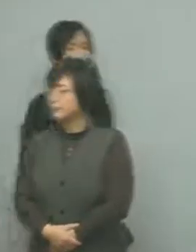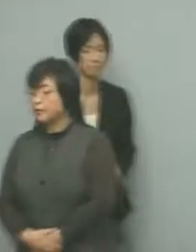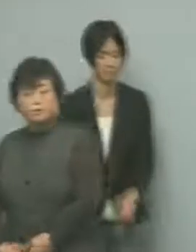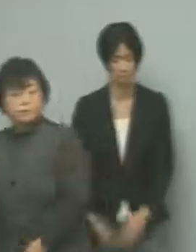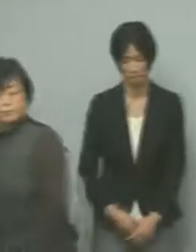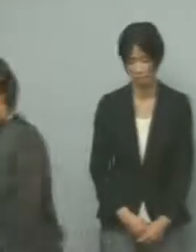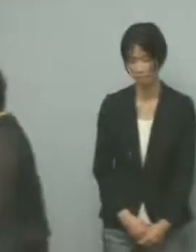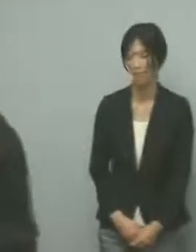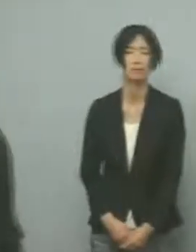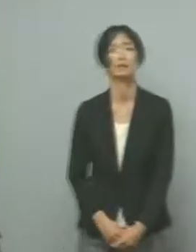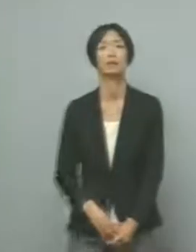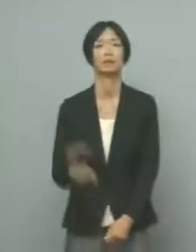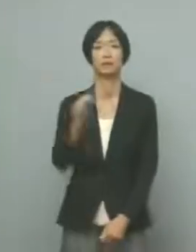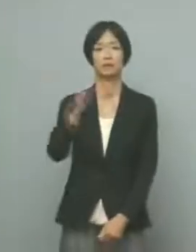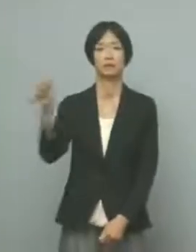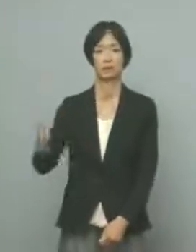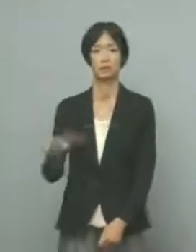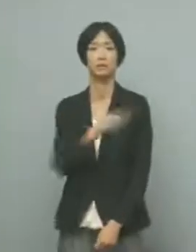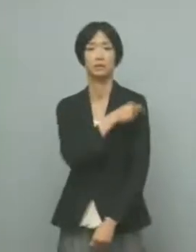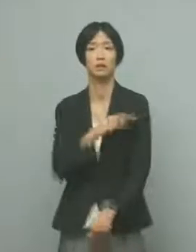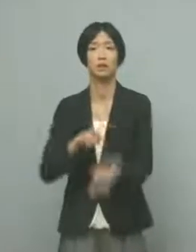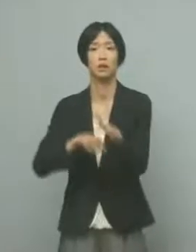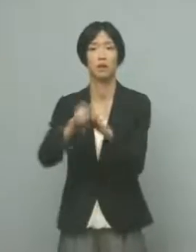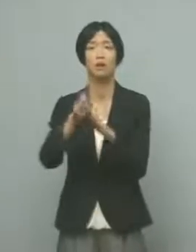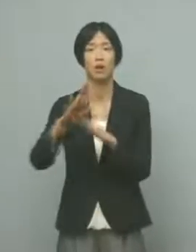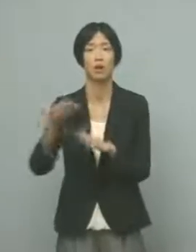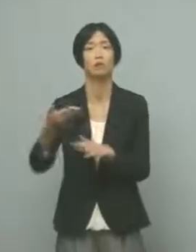ご質問をいただきたいと思います。